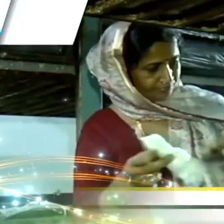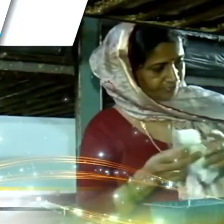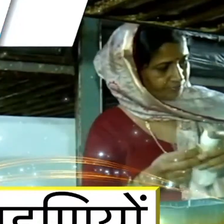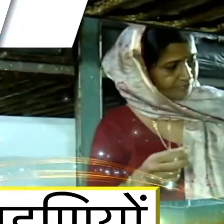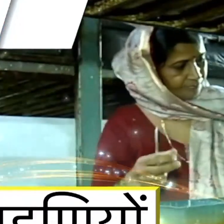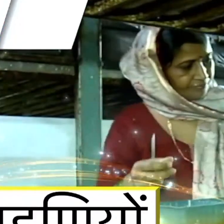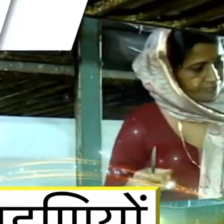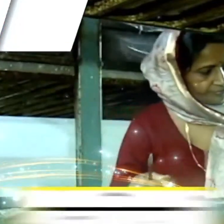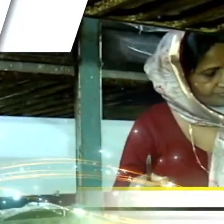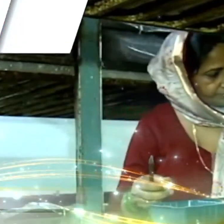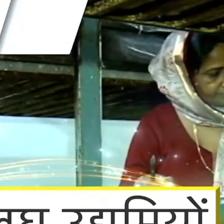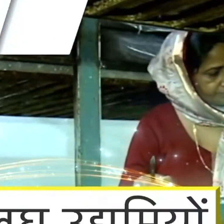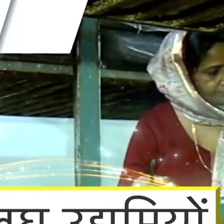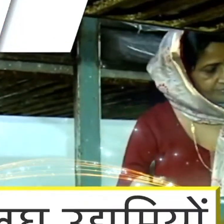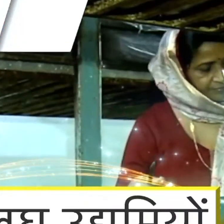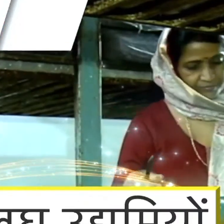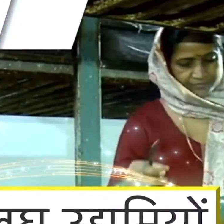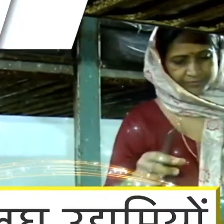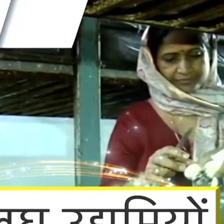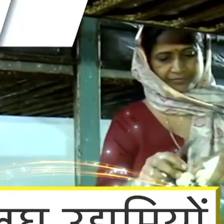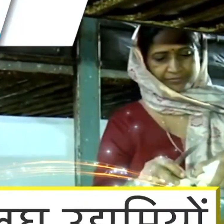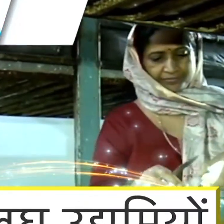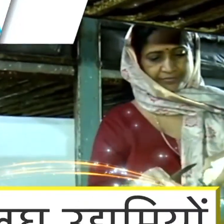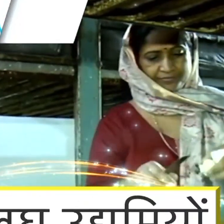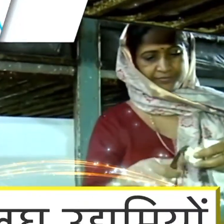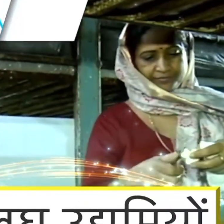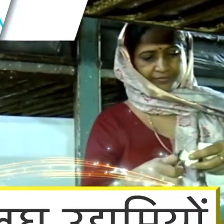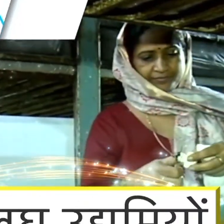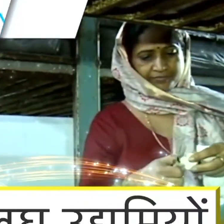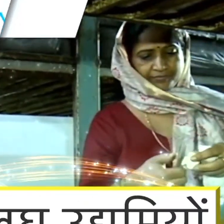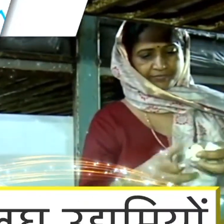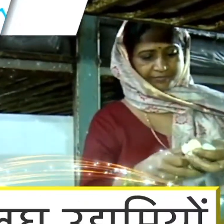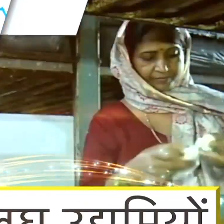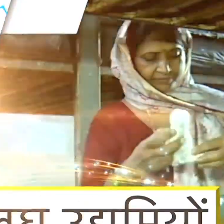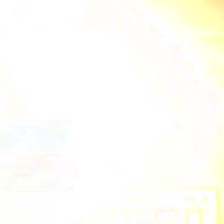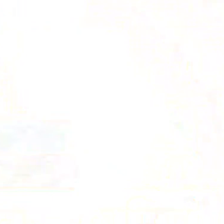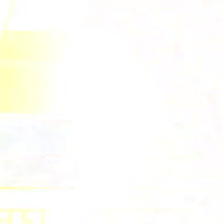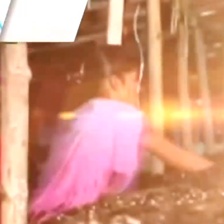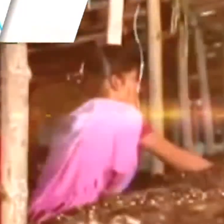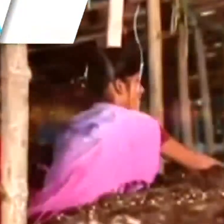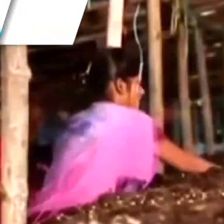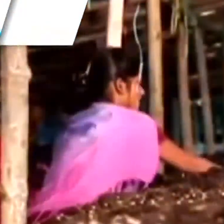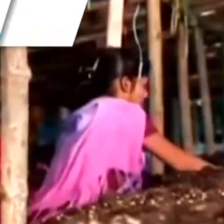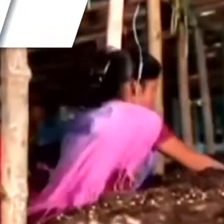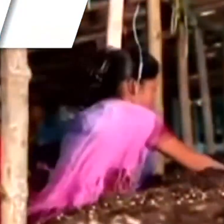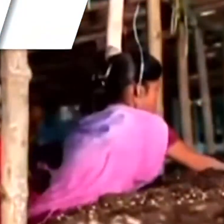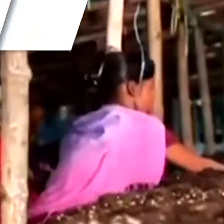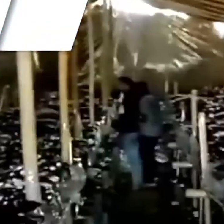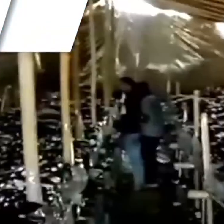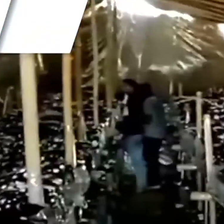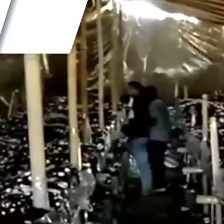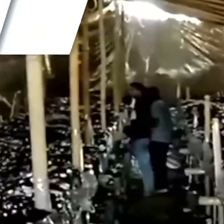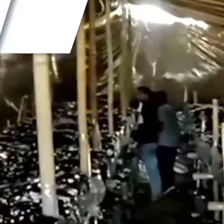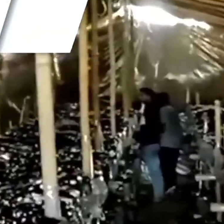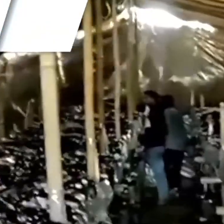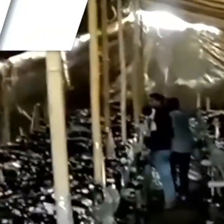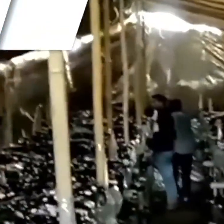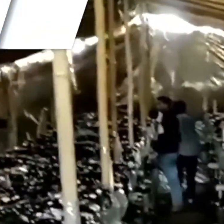मजदूरों, गृहिणियों और लघु उद्यमियों के बीच तेजी से लोकप्रिय हुआ है। साथ ही एक लाभदायक उद्योग के रूप में उभर